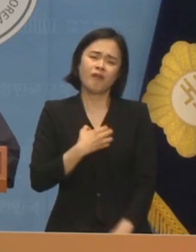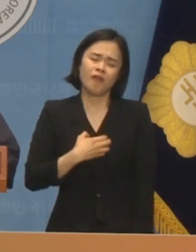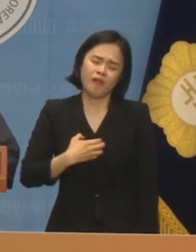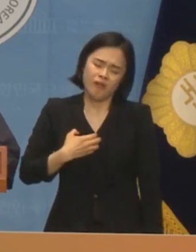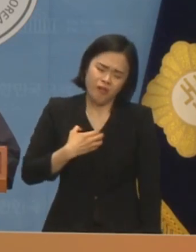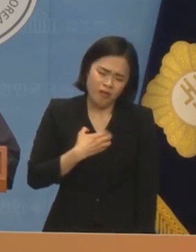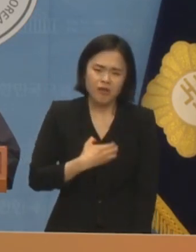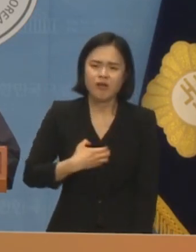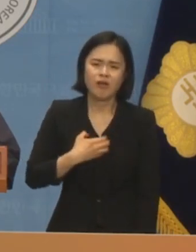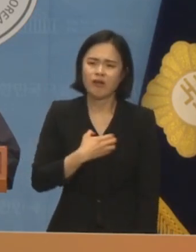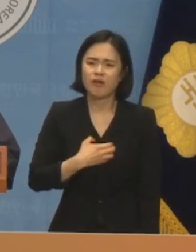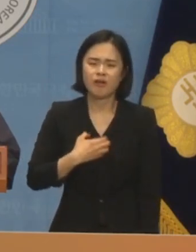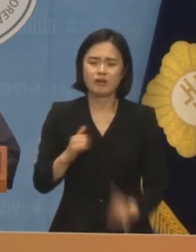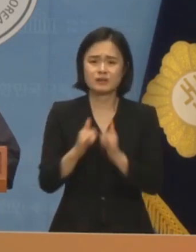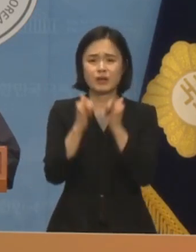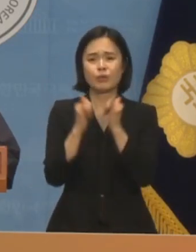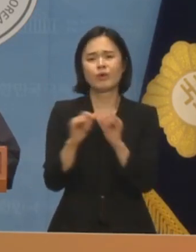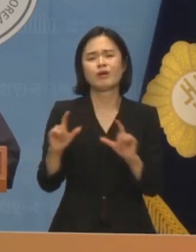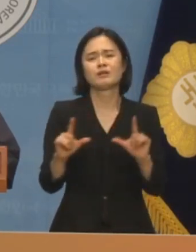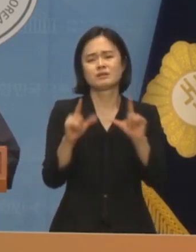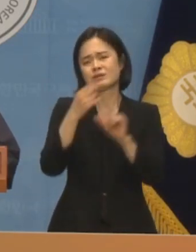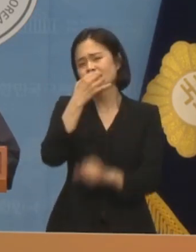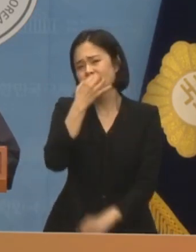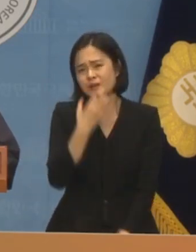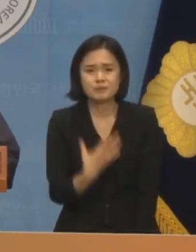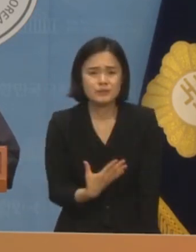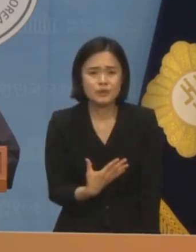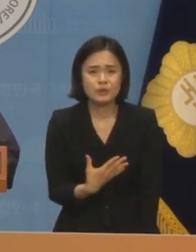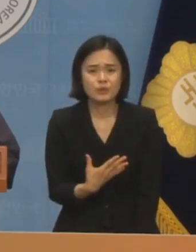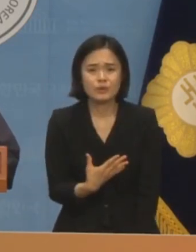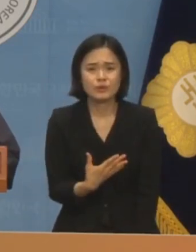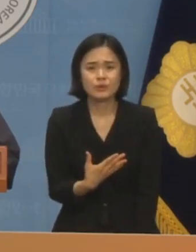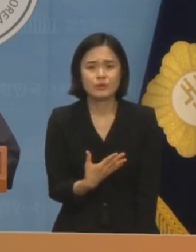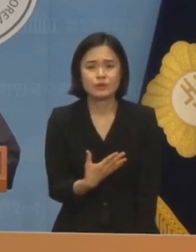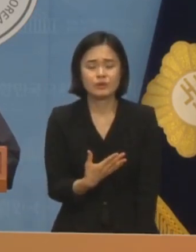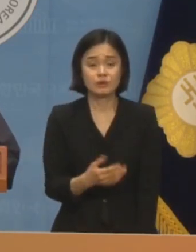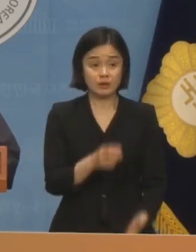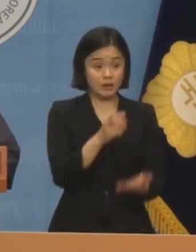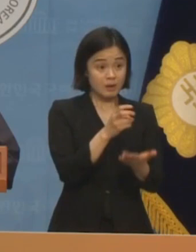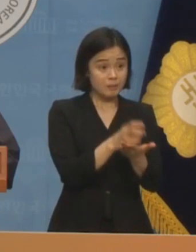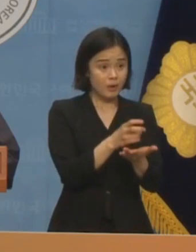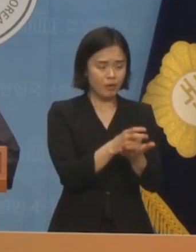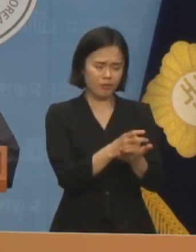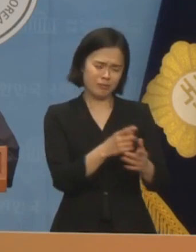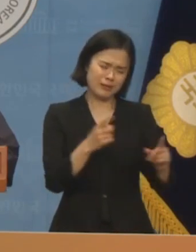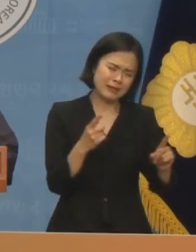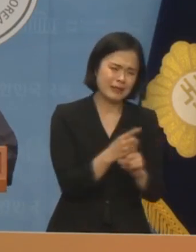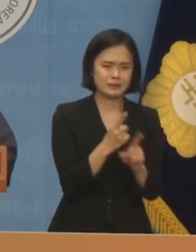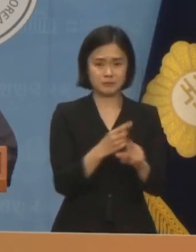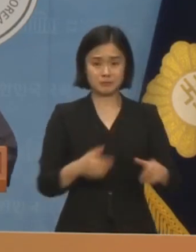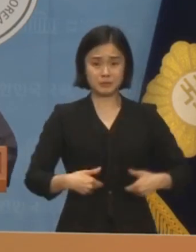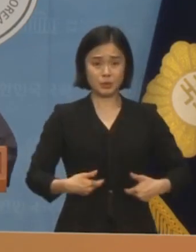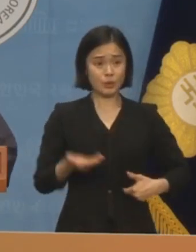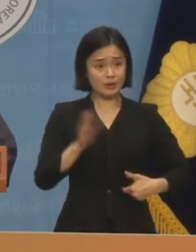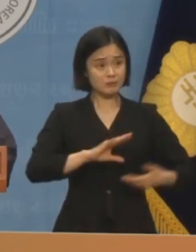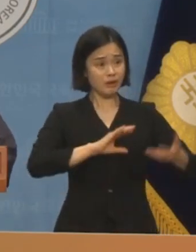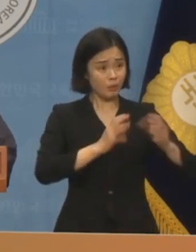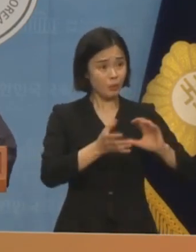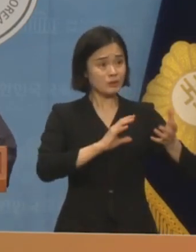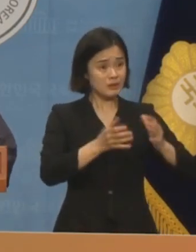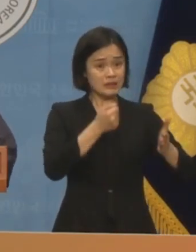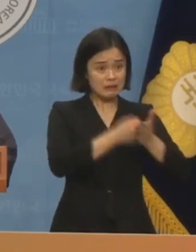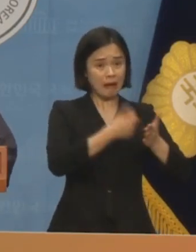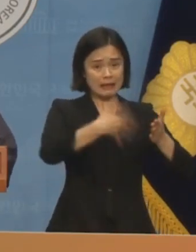취업 후 상환특별법 개정안은 사회적 합의를 이유로 논의가 계속해서 보류되어 왔습니다. 이에 문제의식을